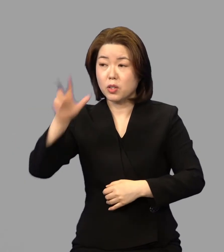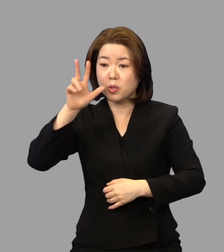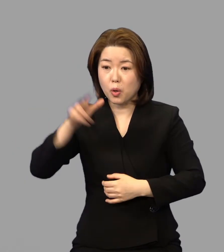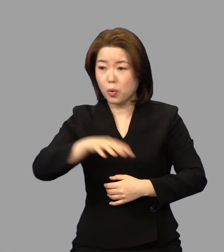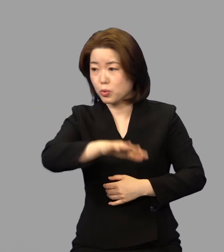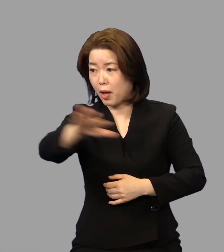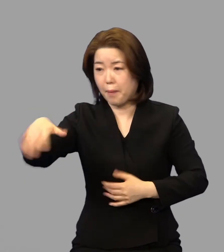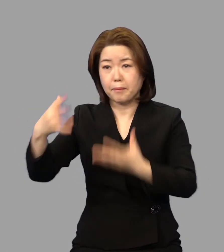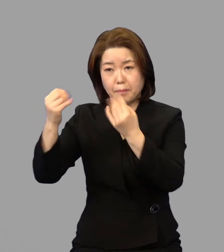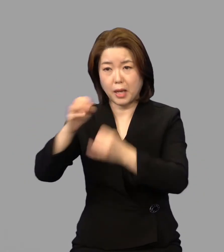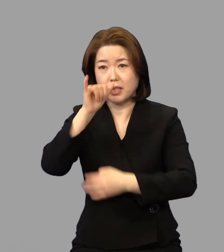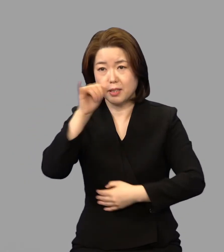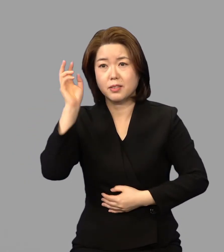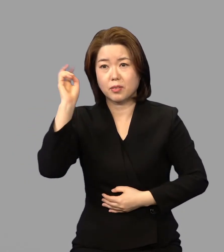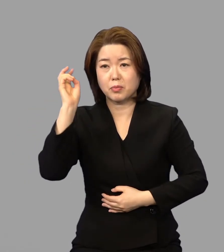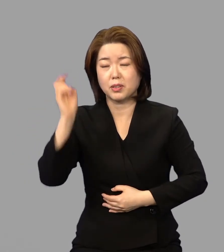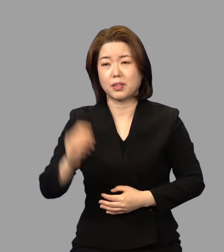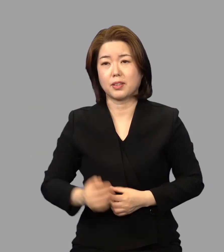여기에도 많습니다.